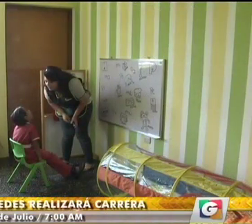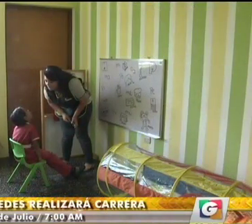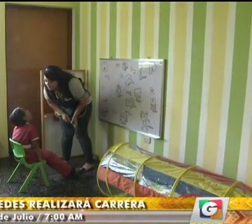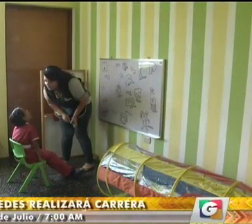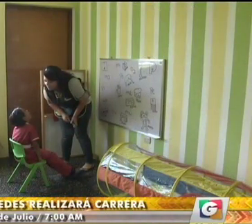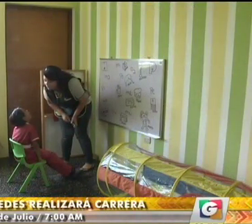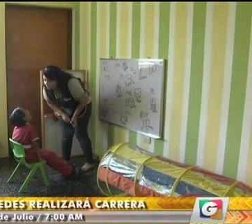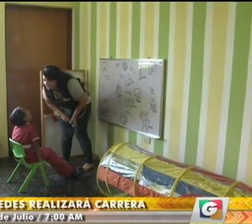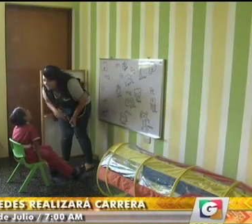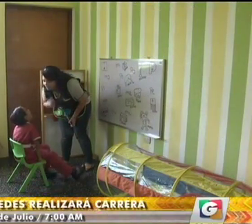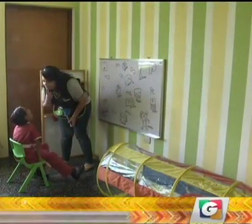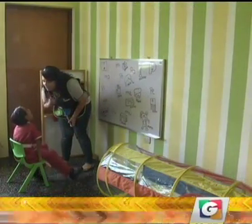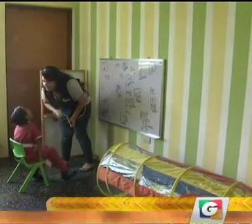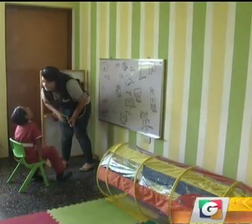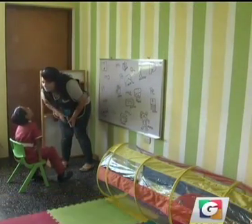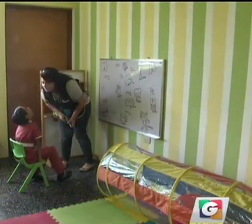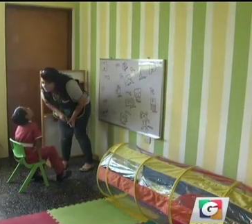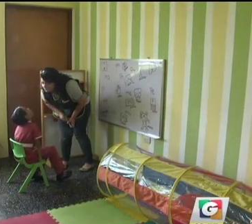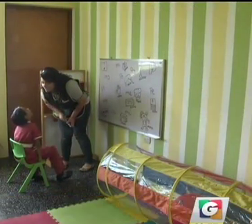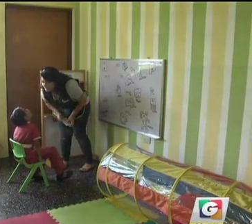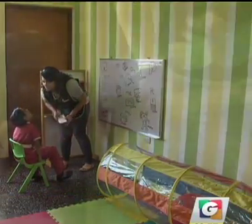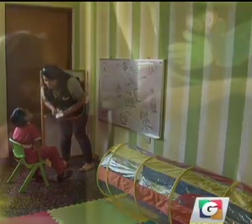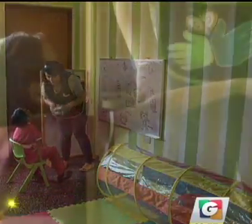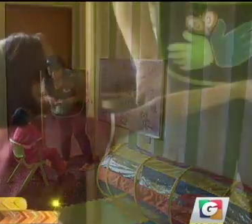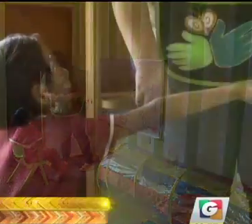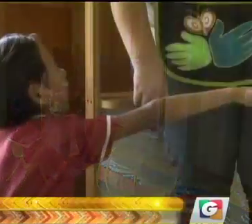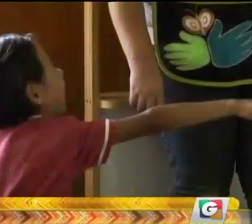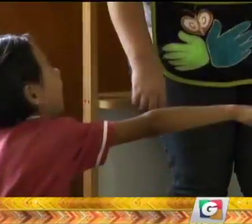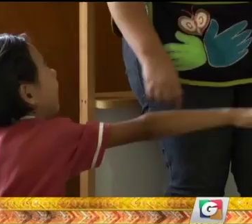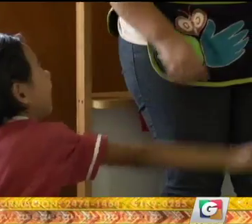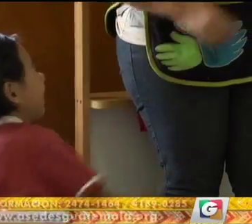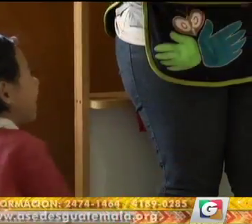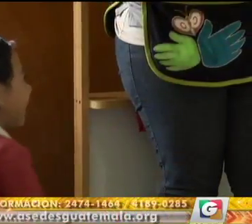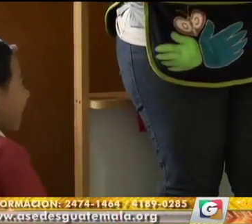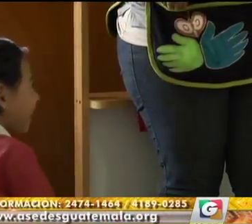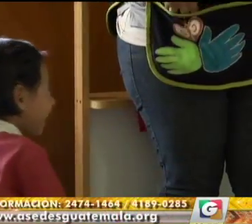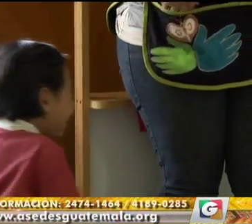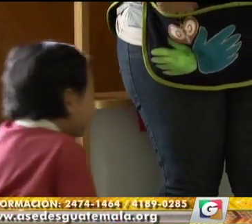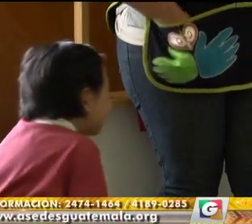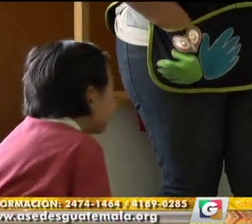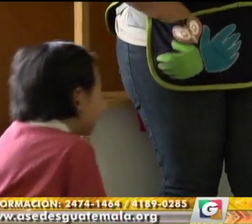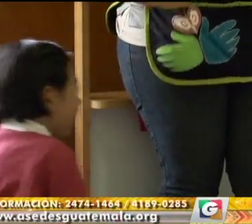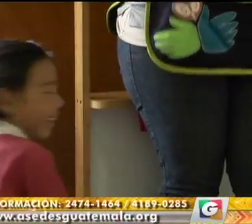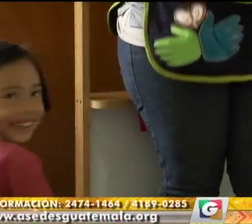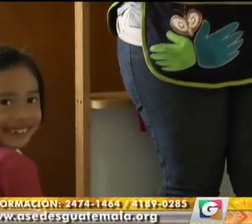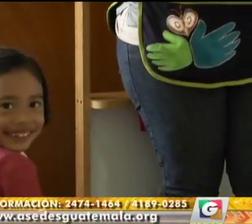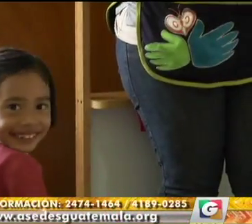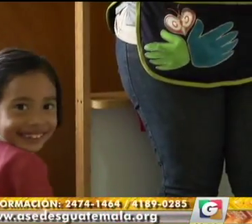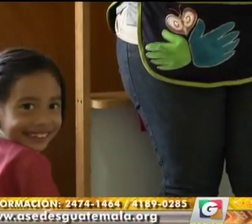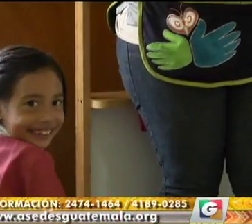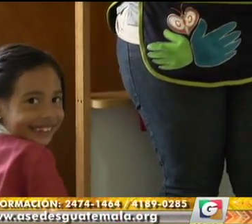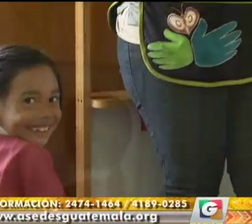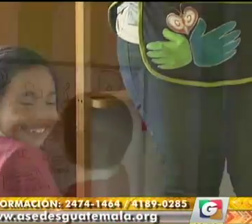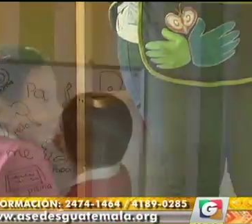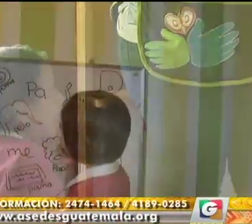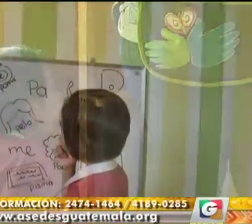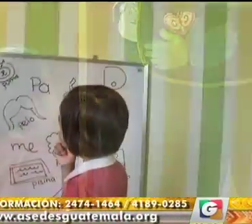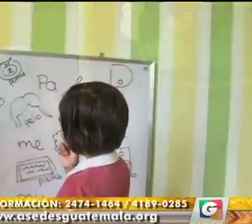proyecto, ACEDES puede dar mucho más siempre y cuando los papás también estén involucrados. Es por eso que nació ACEDES, una